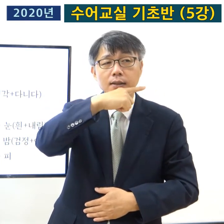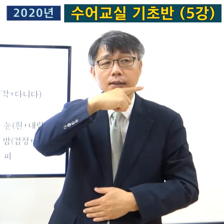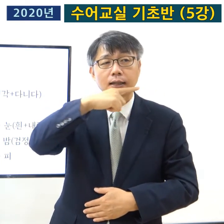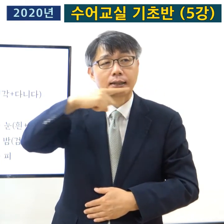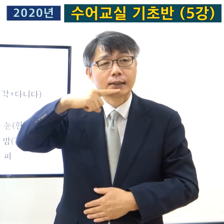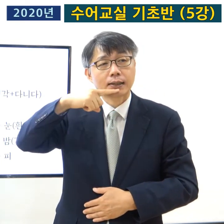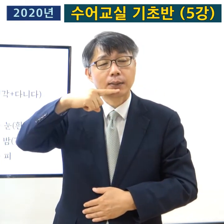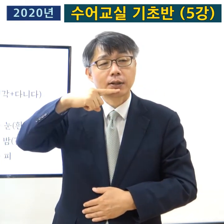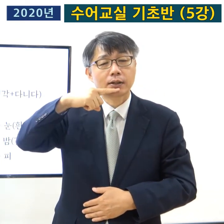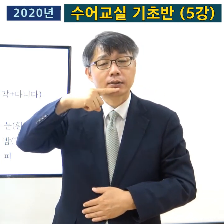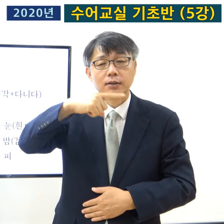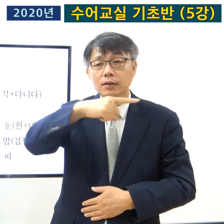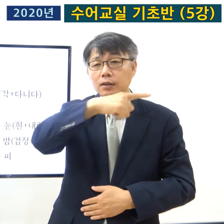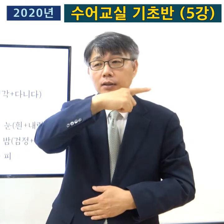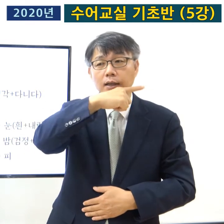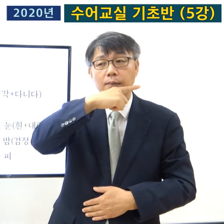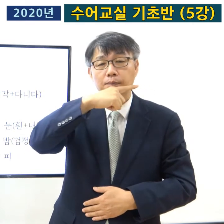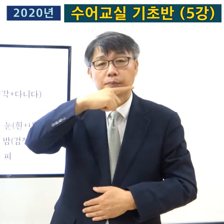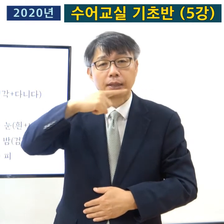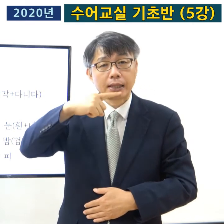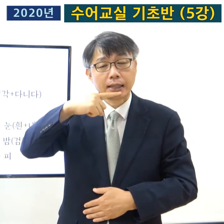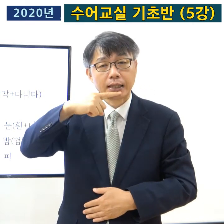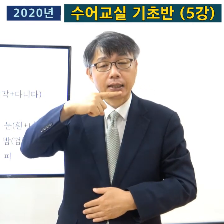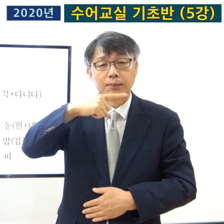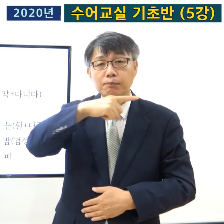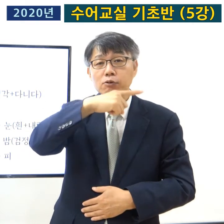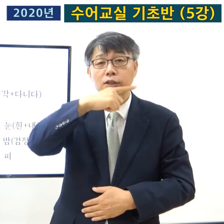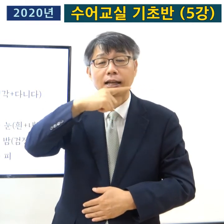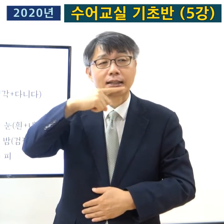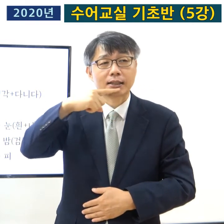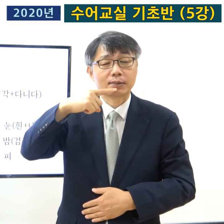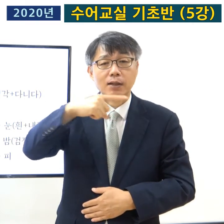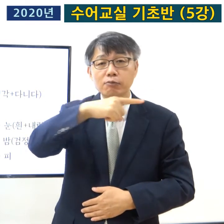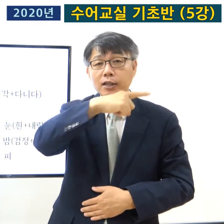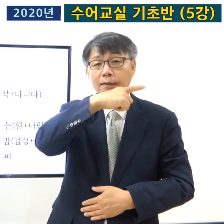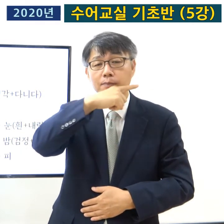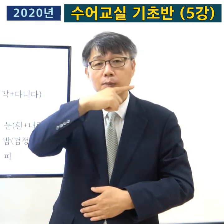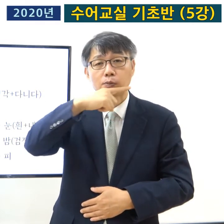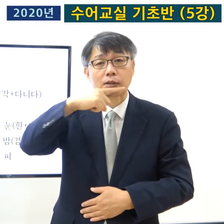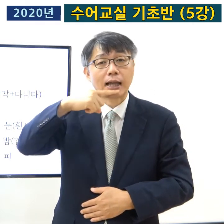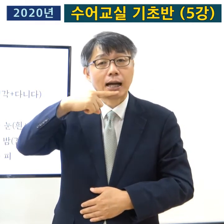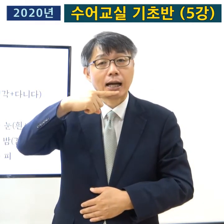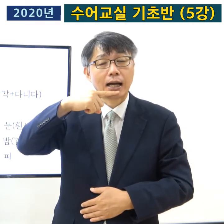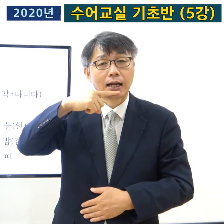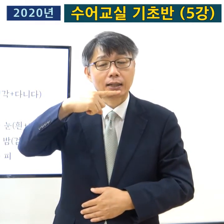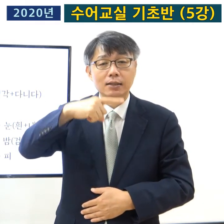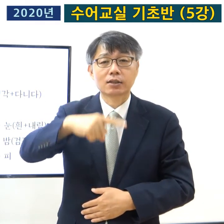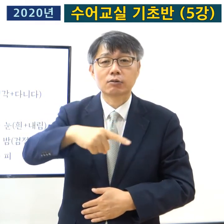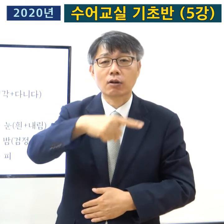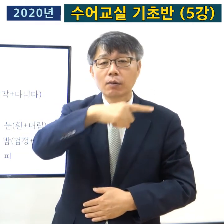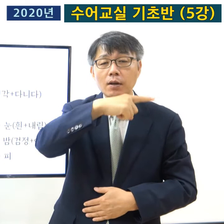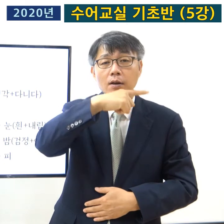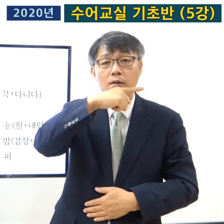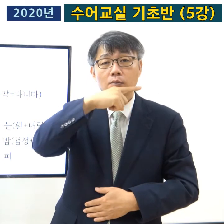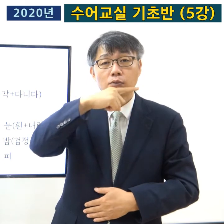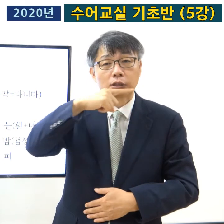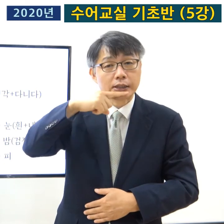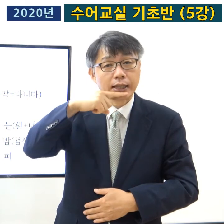싹 하면 이게 불다라는 뜻입니다. 불다라는 뜻이고요.